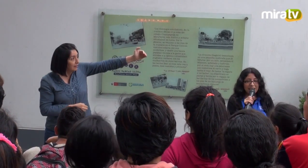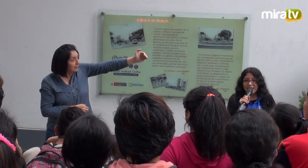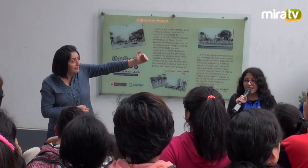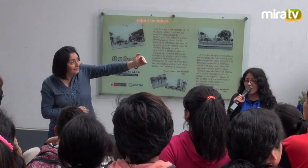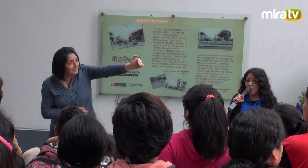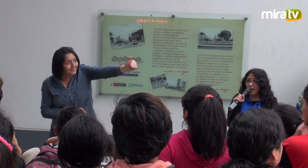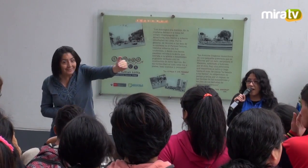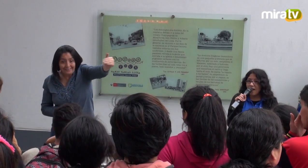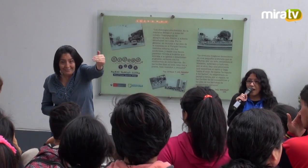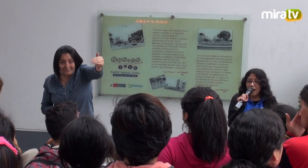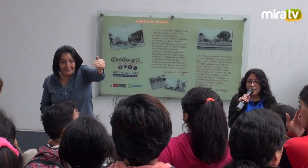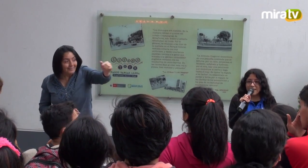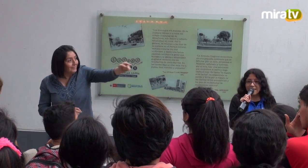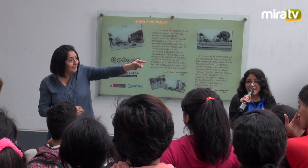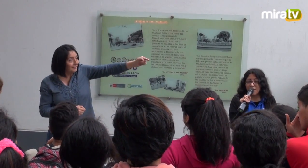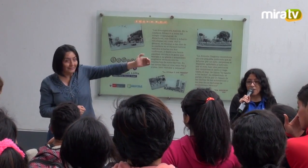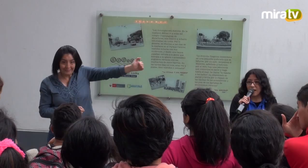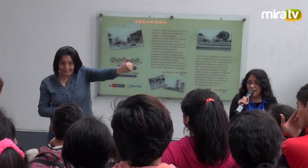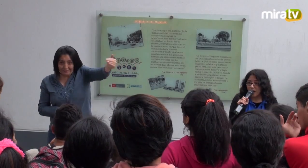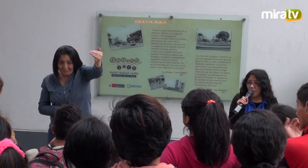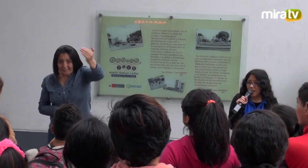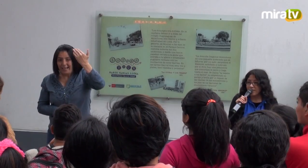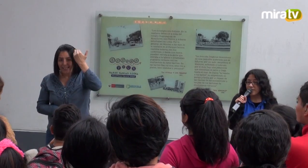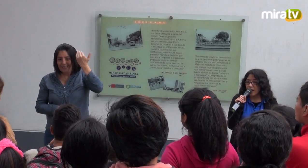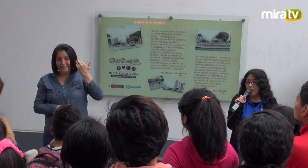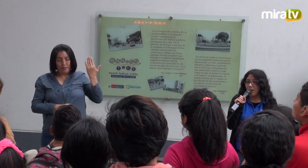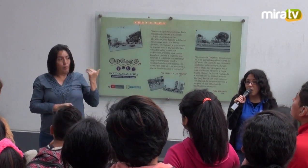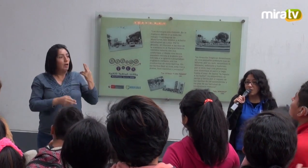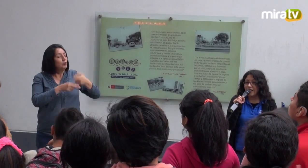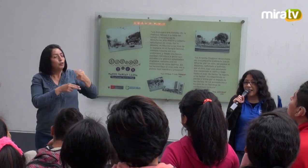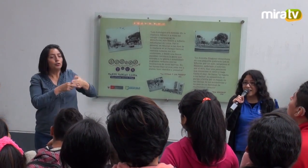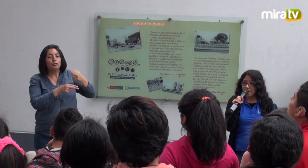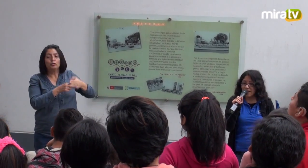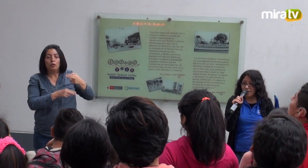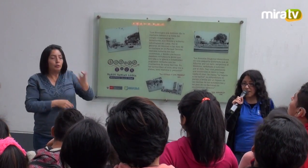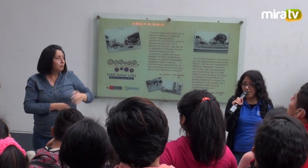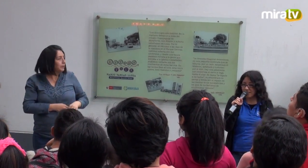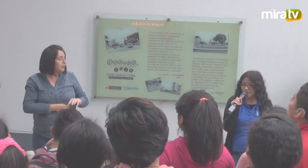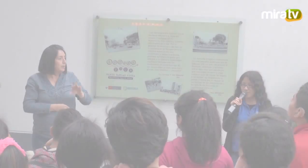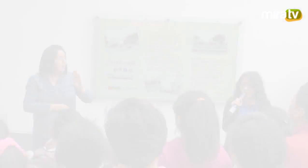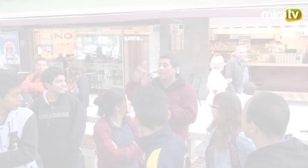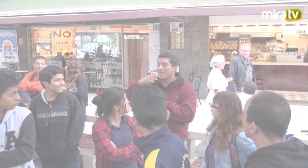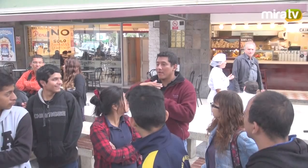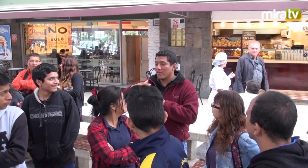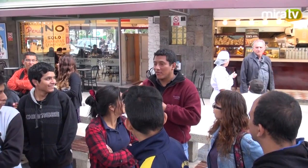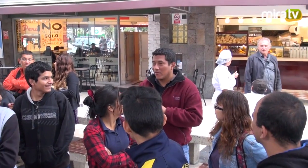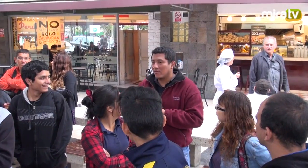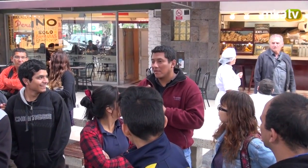esta es la antigua avenida diagonal que ahora se llama óscar benavides